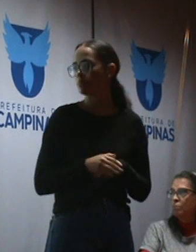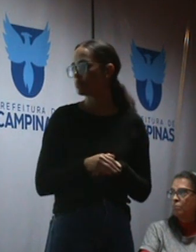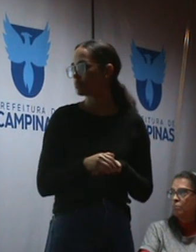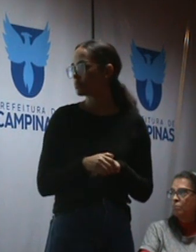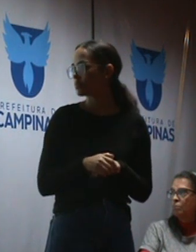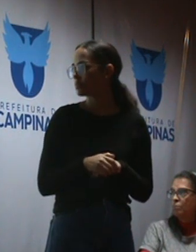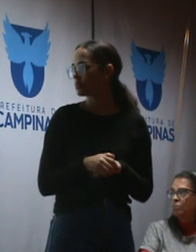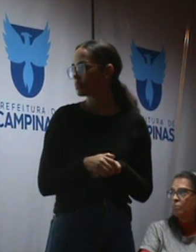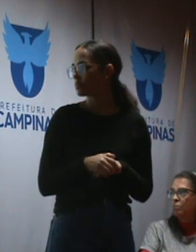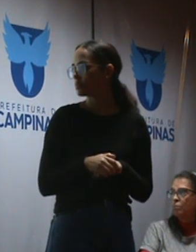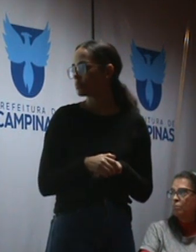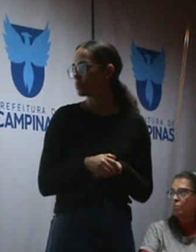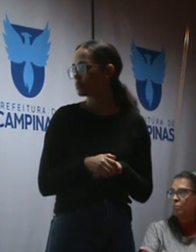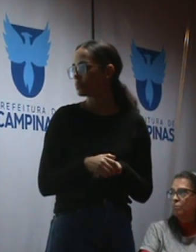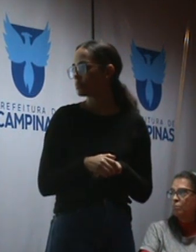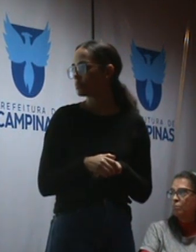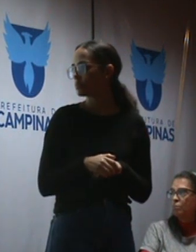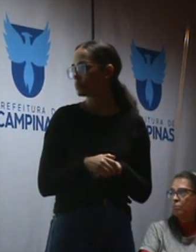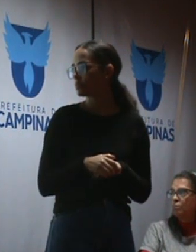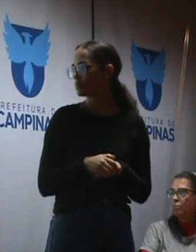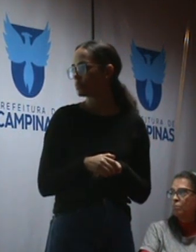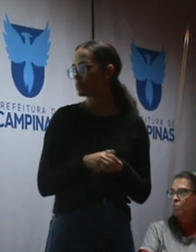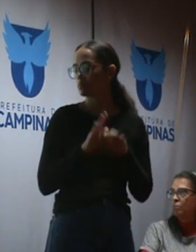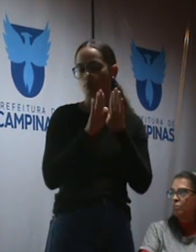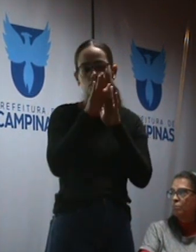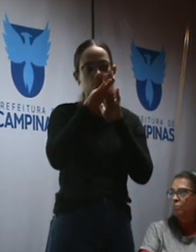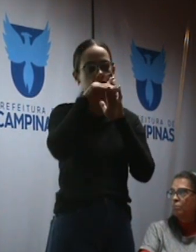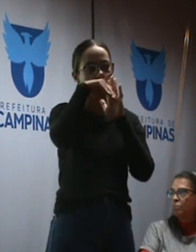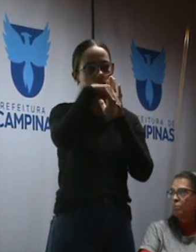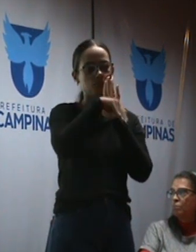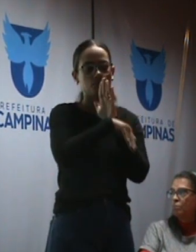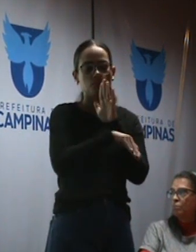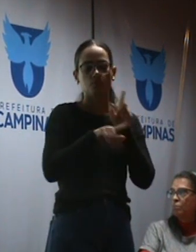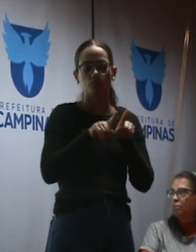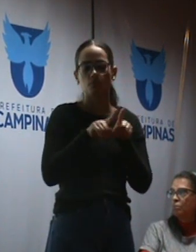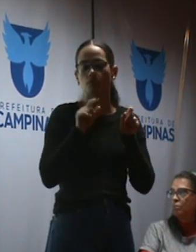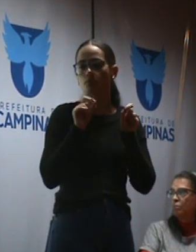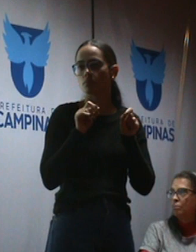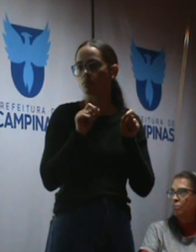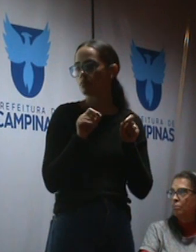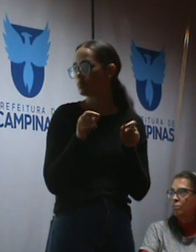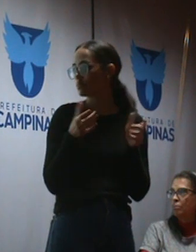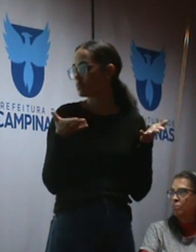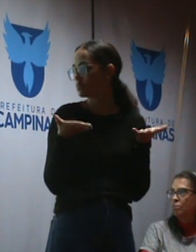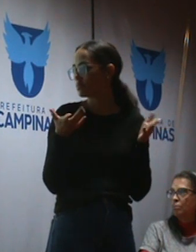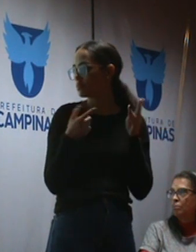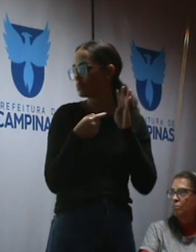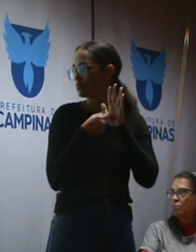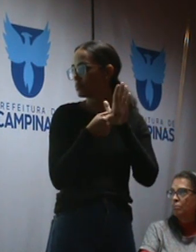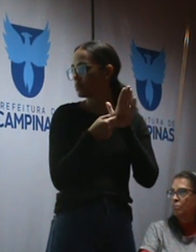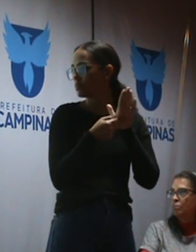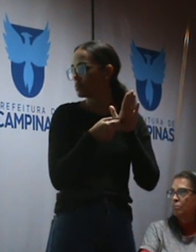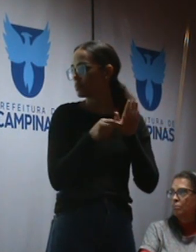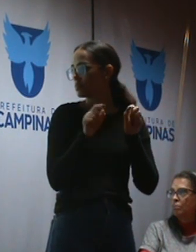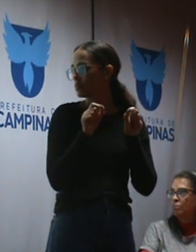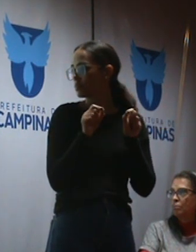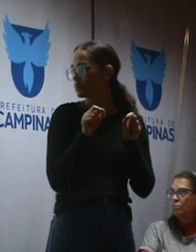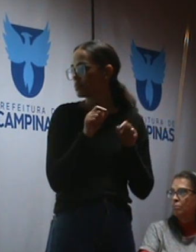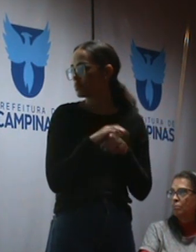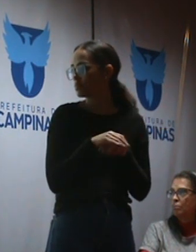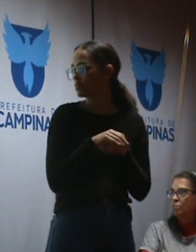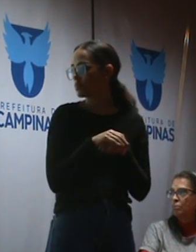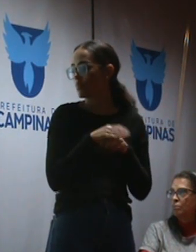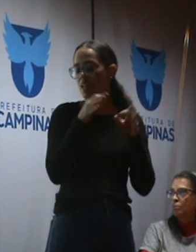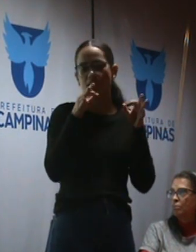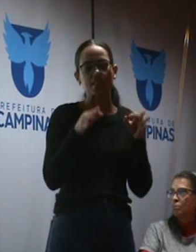do esperado de casos e vem decaindo também. Aqui ele se divide porque aqui é casos confirmados, o pontilhado